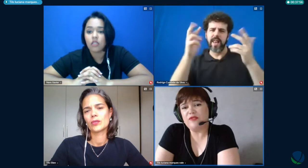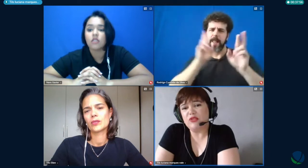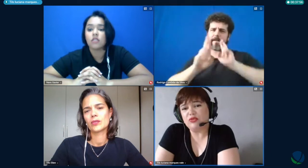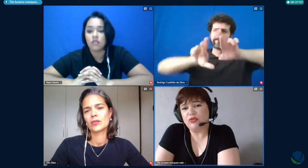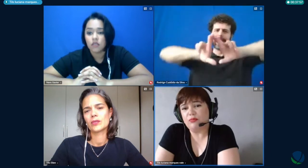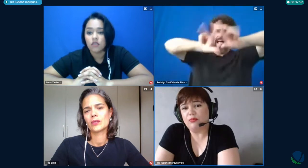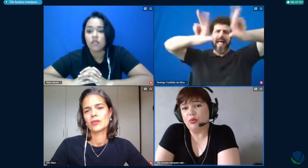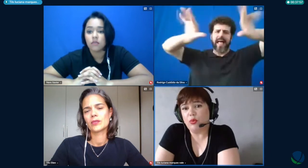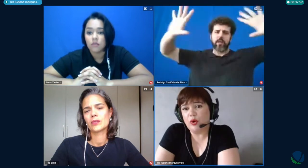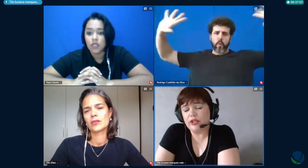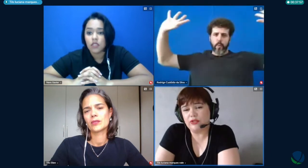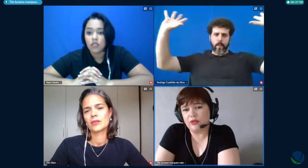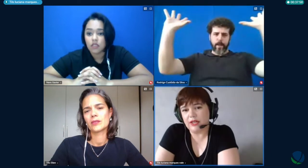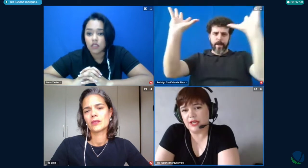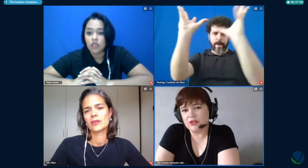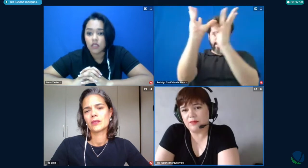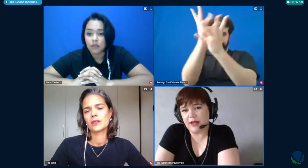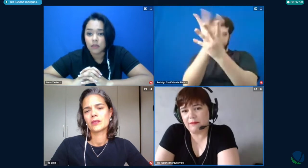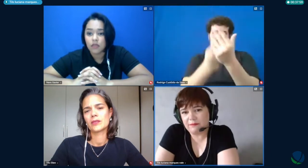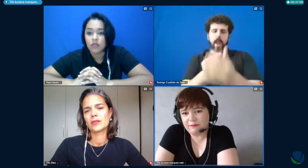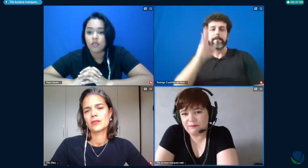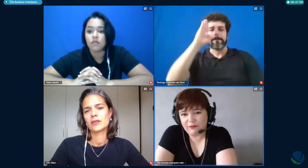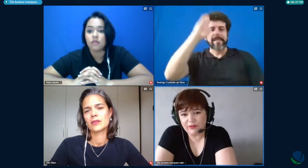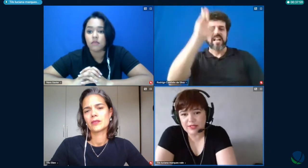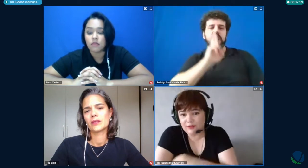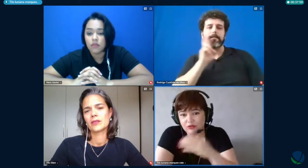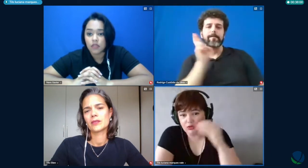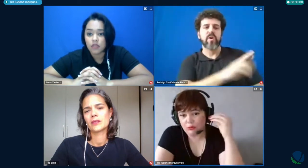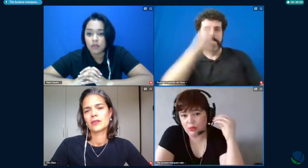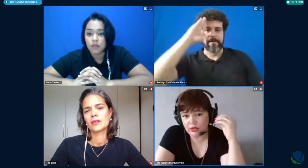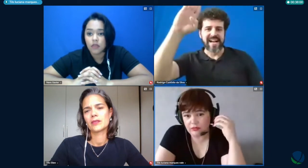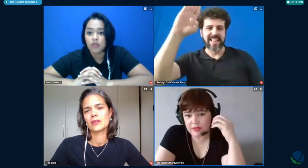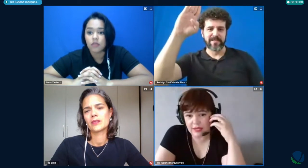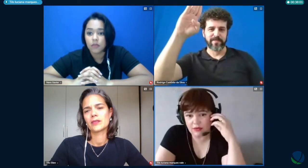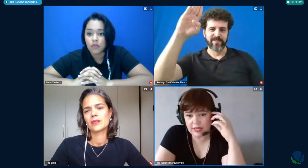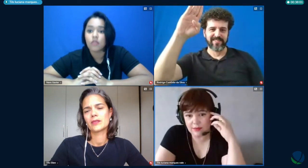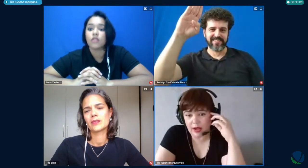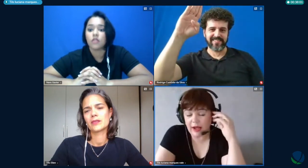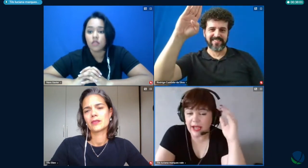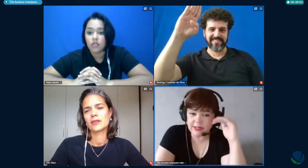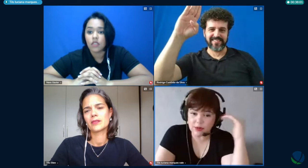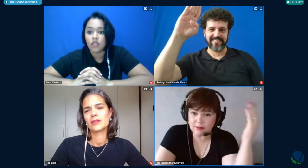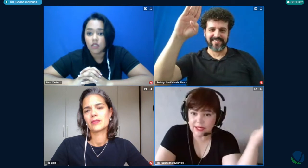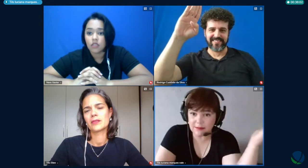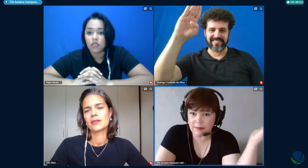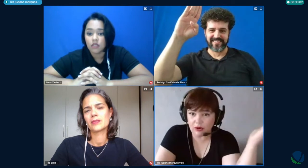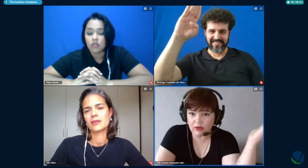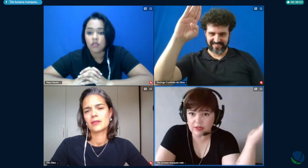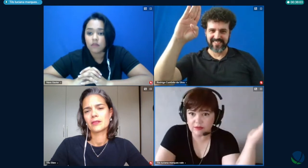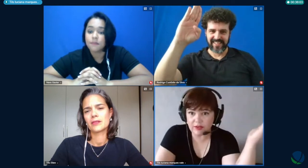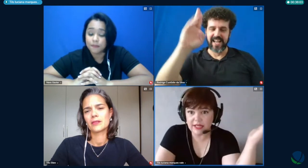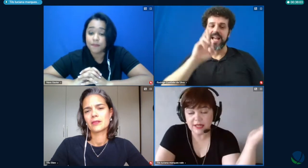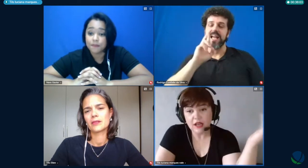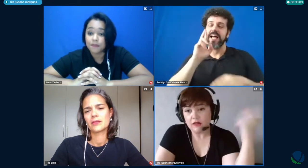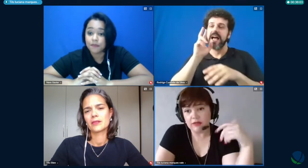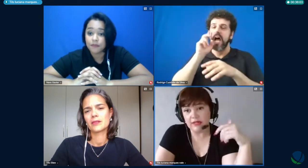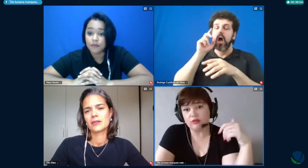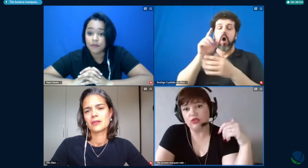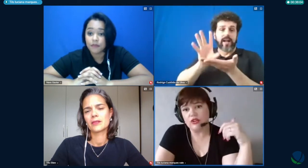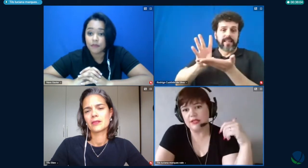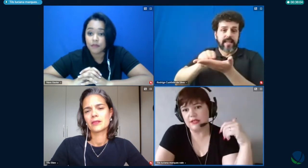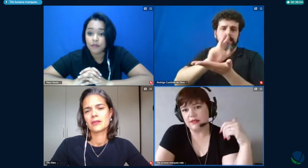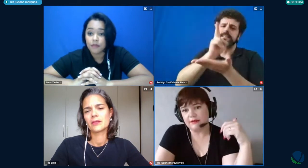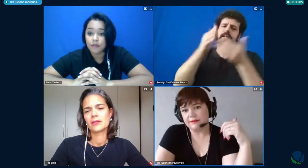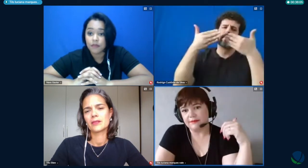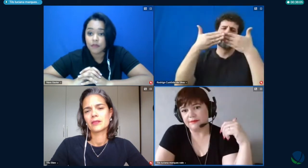Um filtro muito grande para... Você filtrou muito. Você não a resposta principal que você fez, você